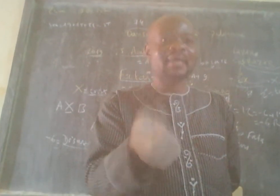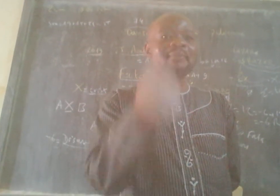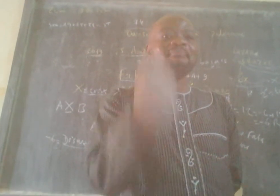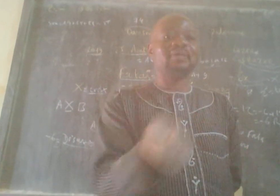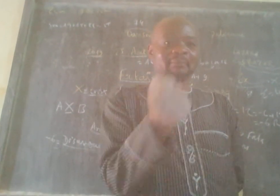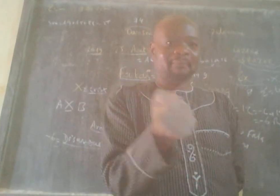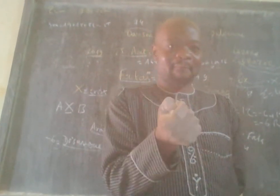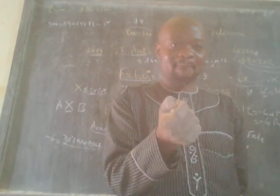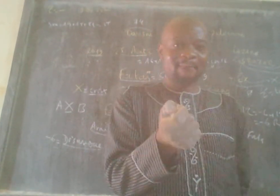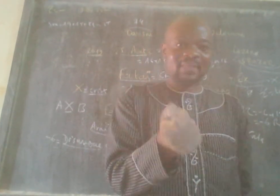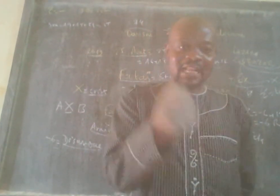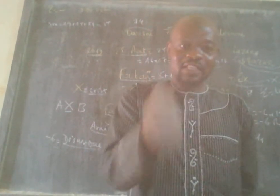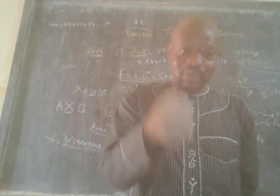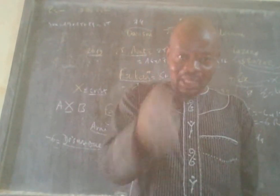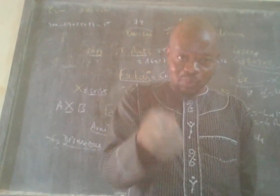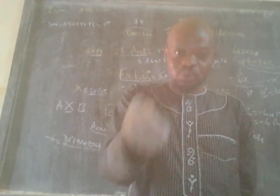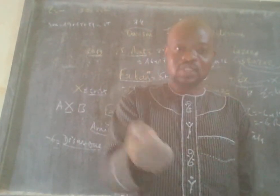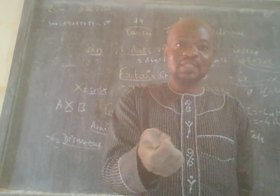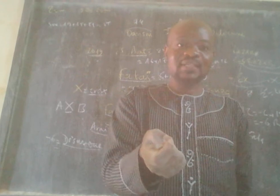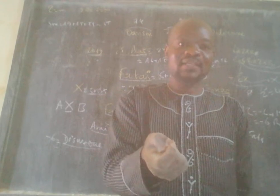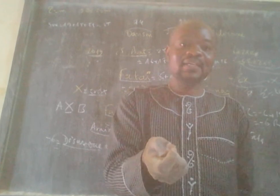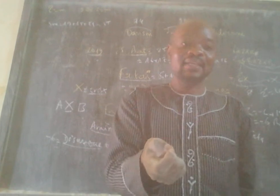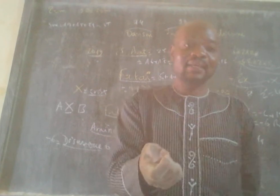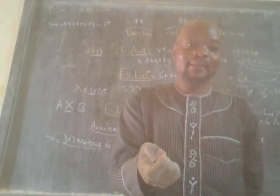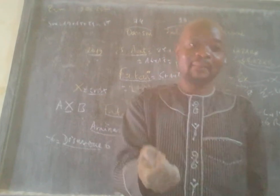même, c'est-à-dire le 4 août,